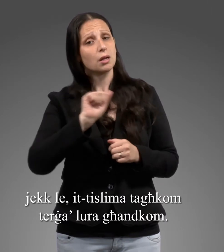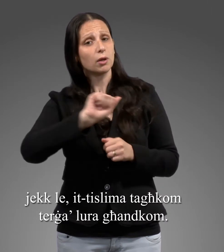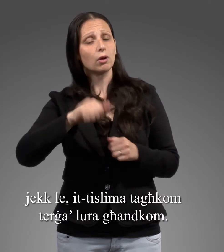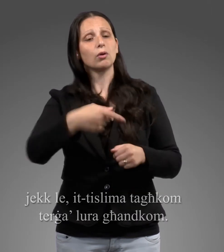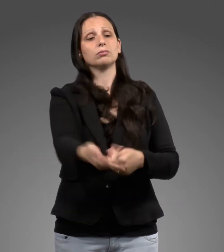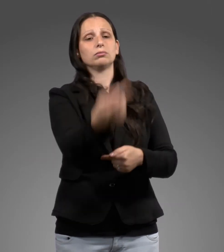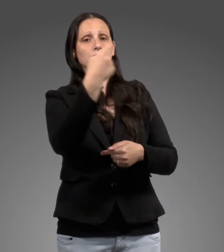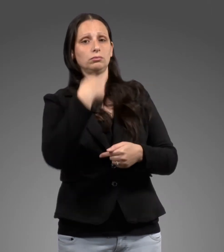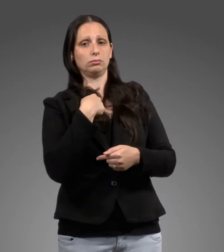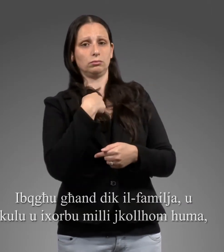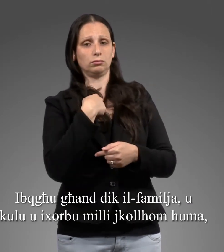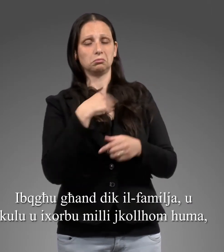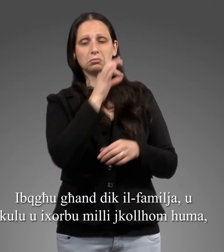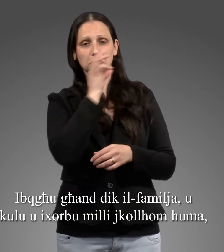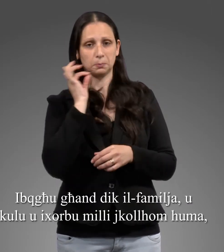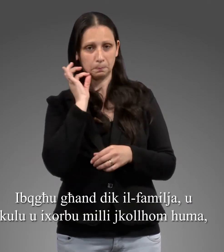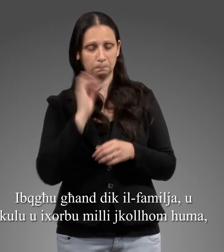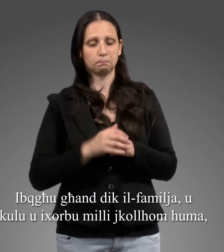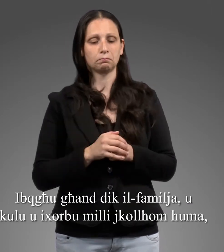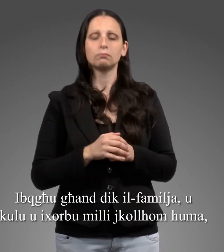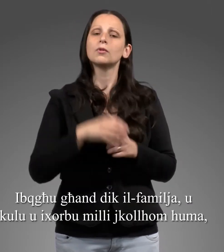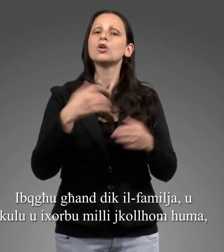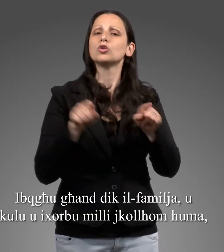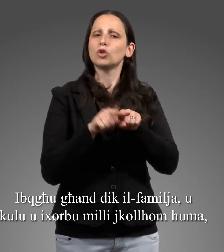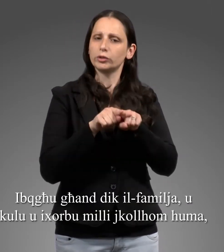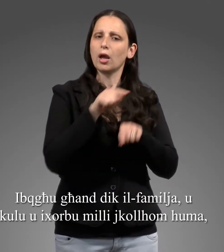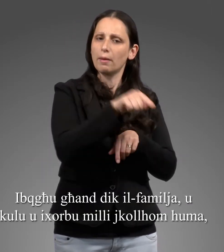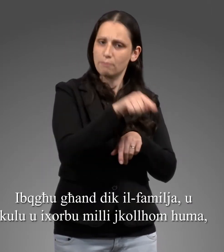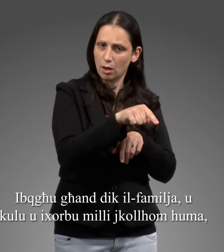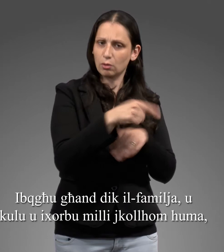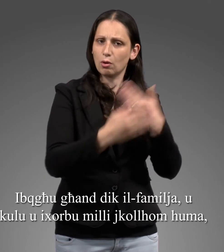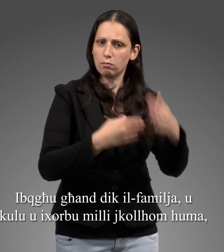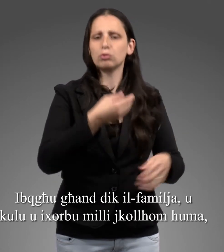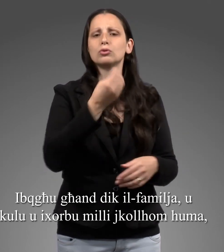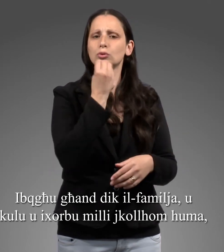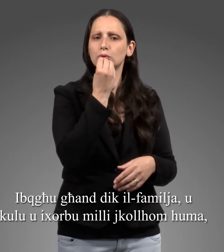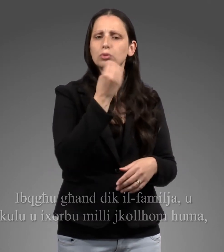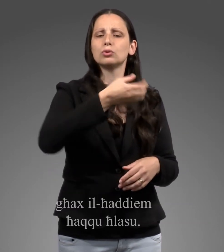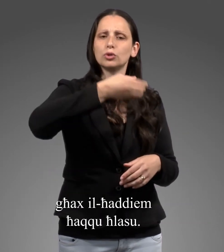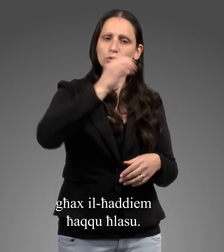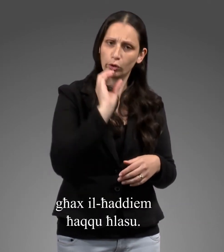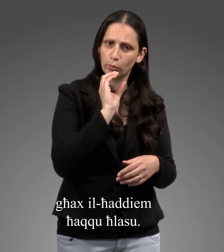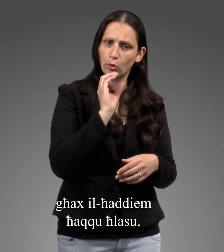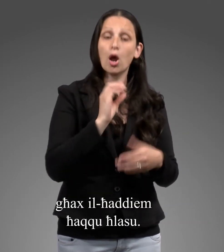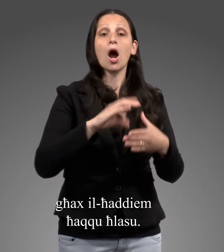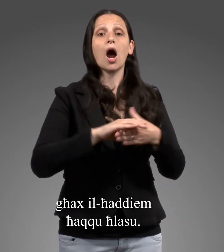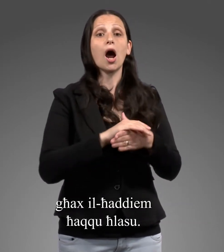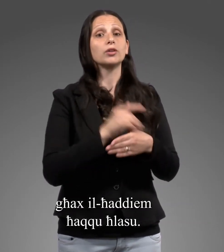għandkom. Ibqgħu għandik il-familja u kulu xorbu milli jkollhom huma. Għax il-ħaddiem ħaqqu